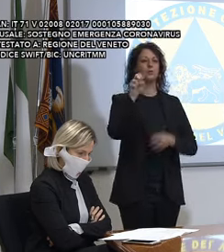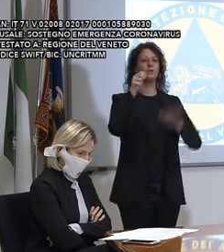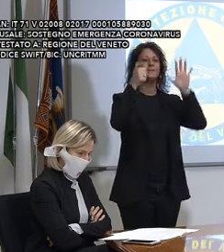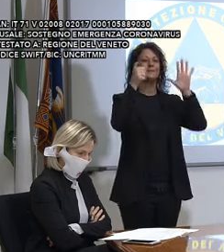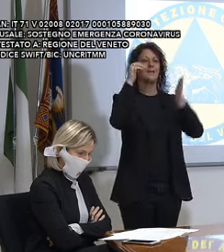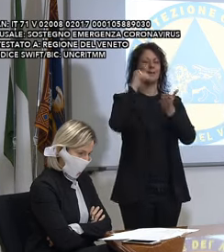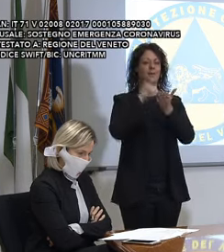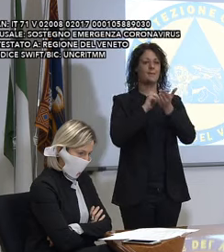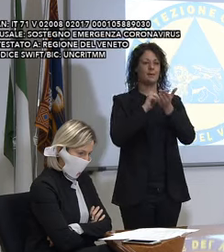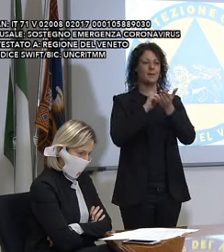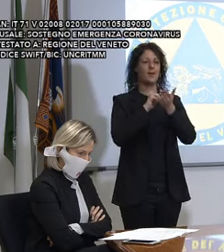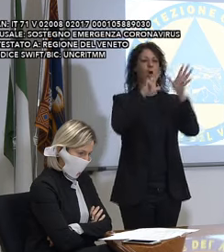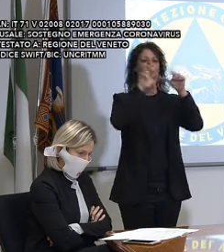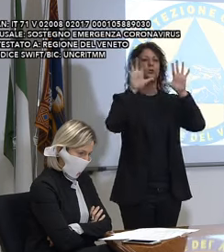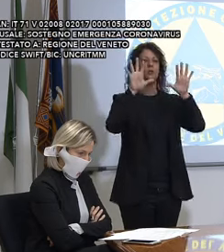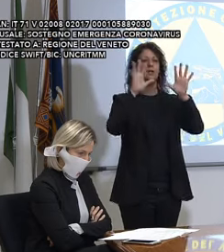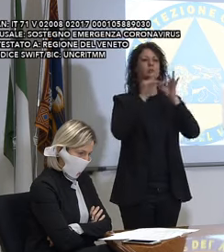260.810 tamponi,